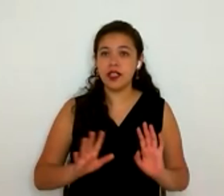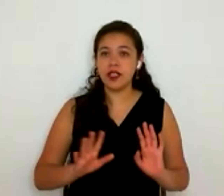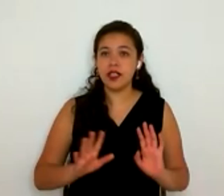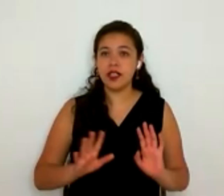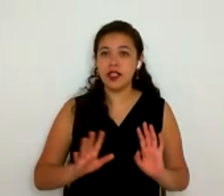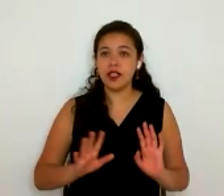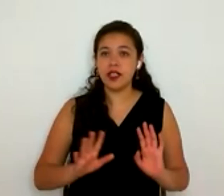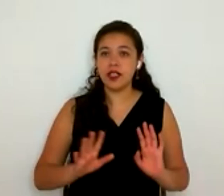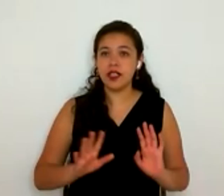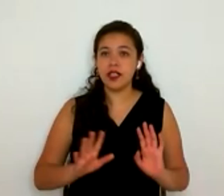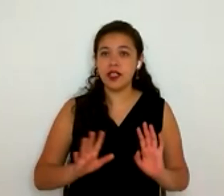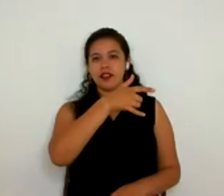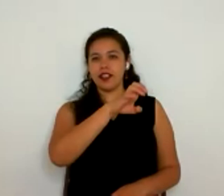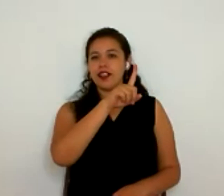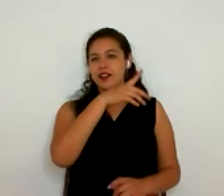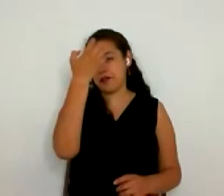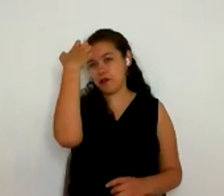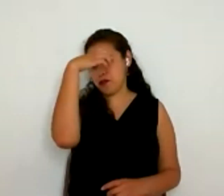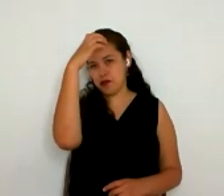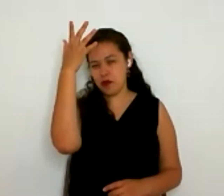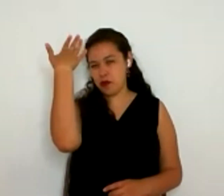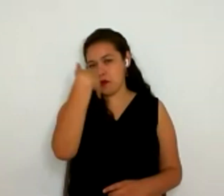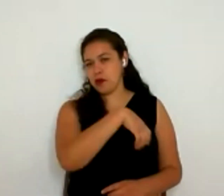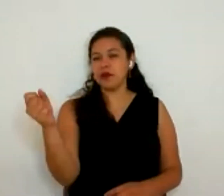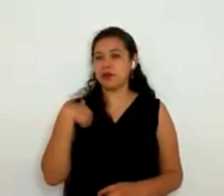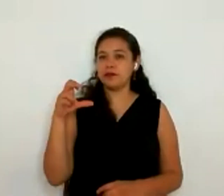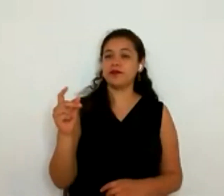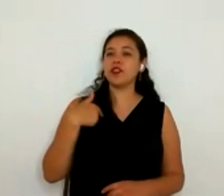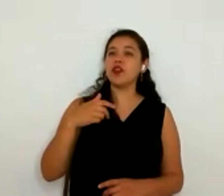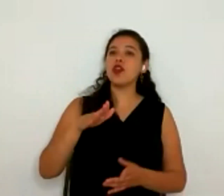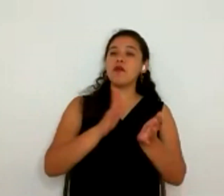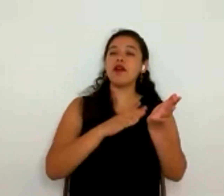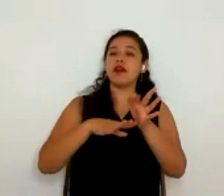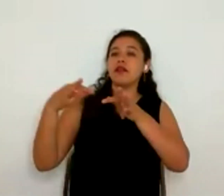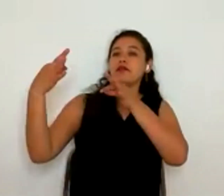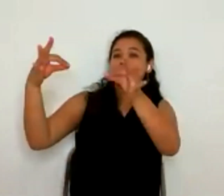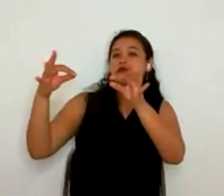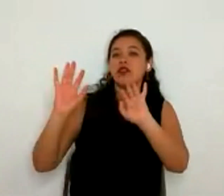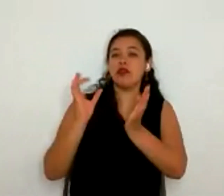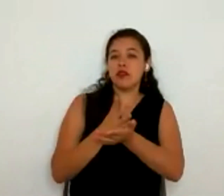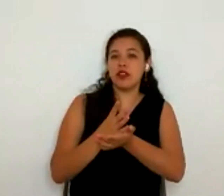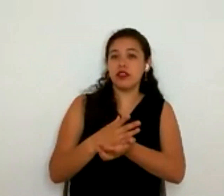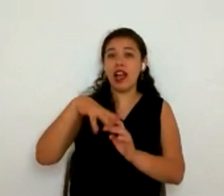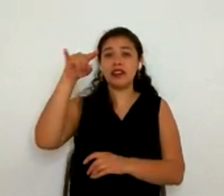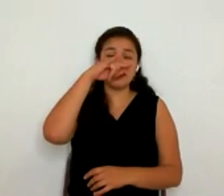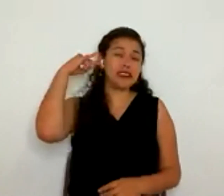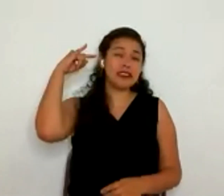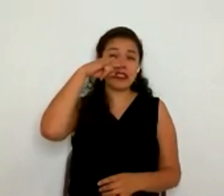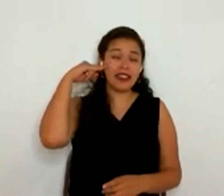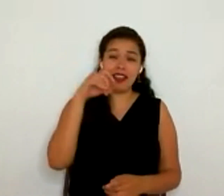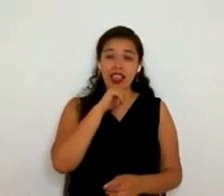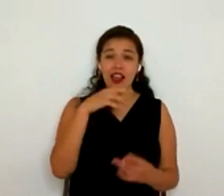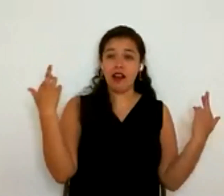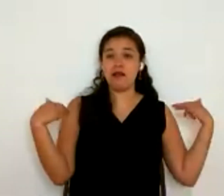a ver yo veo una hoja de papel además al bashir vendada este mes